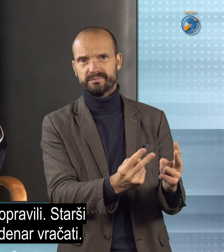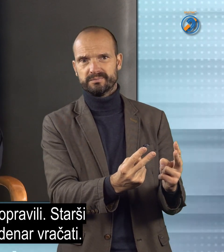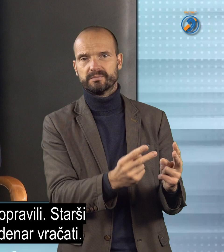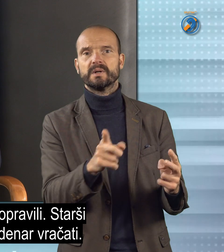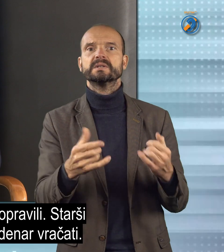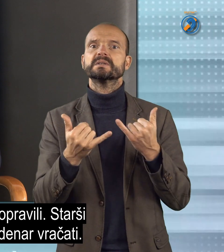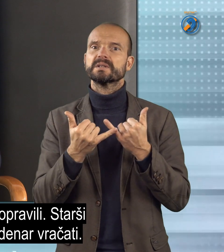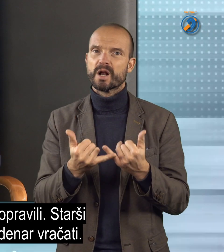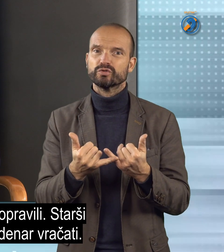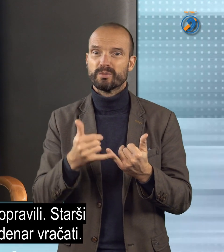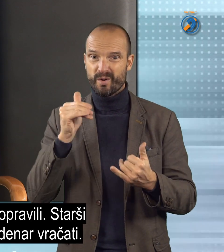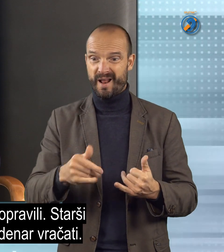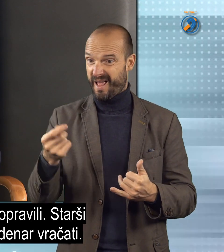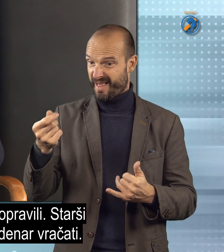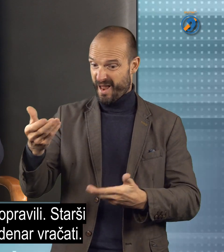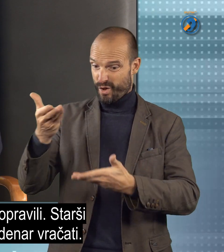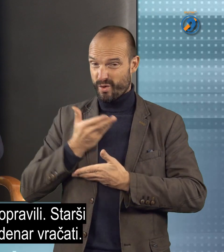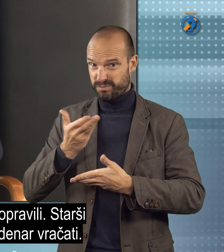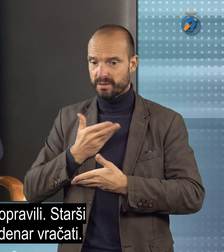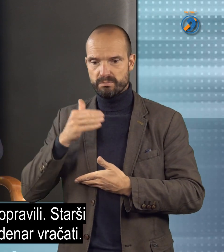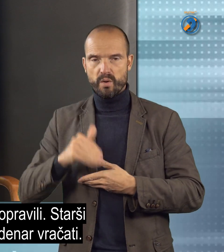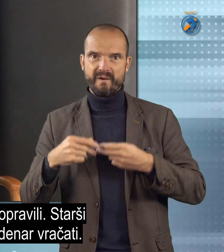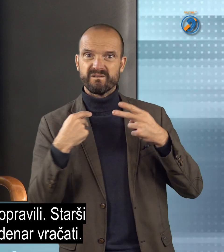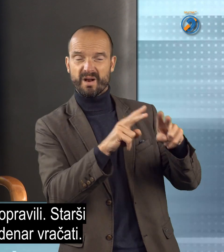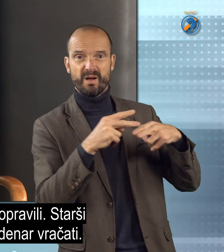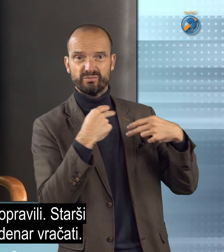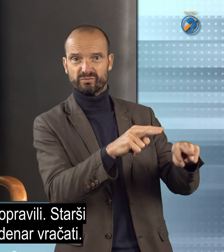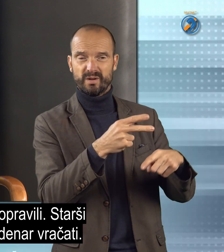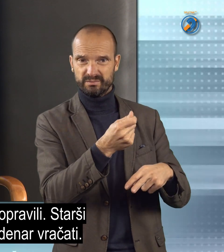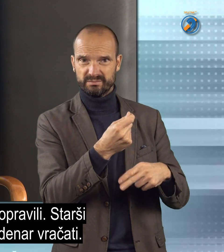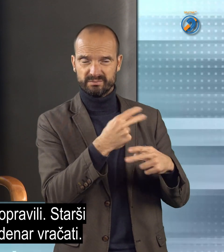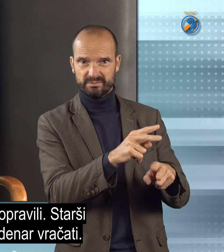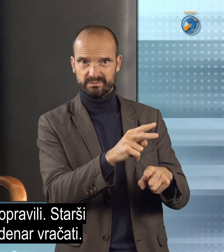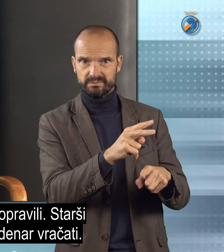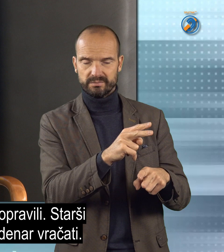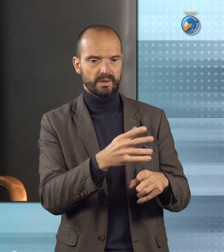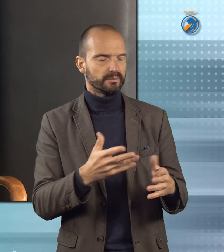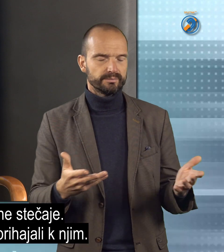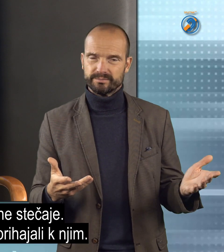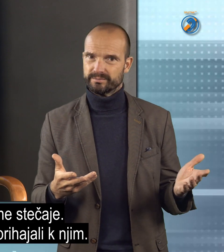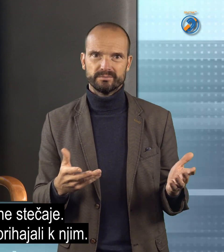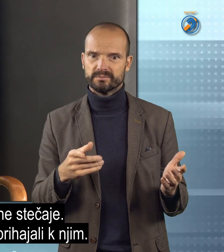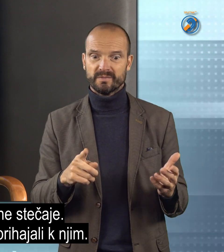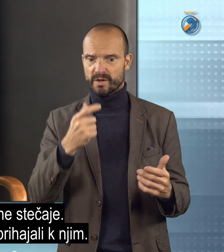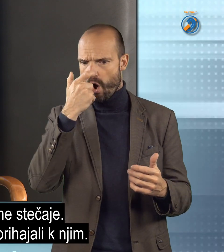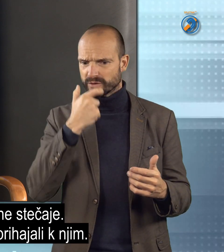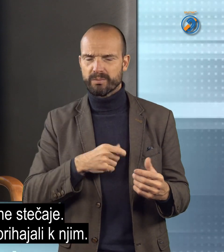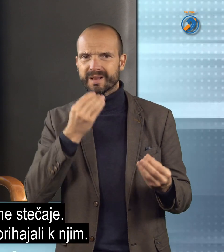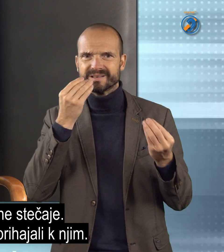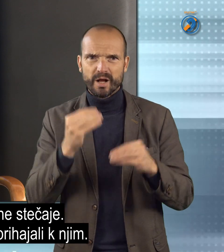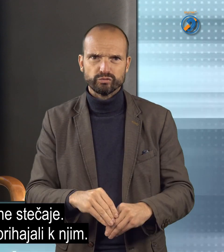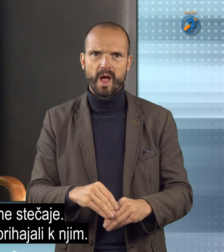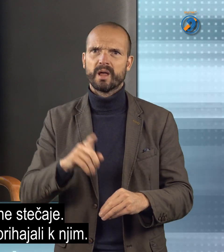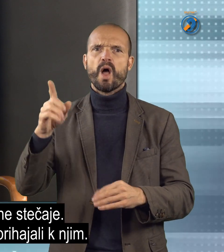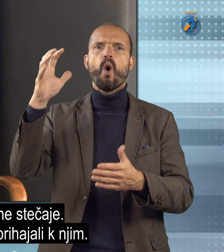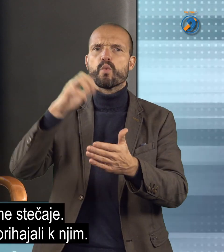In so starši morali denar, ki so ga dobili, vračati. In so šli v